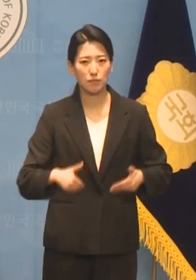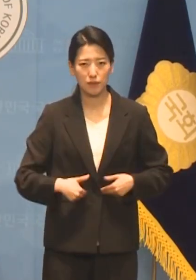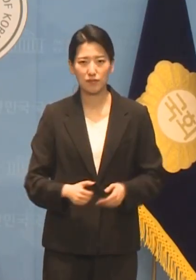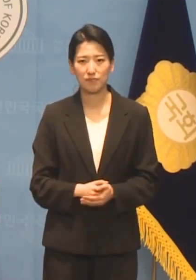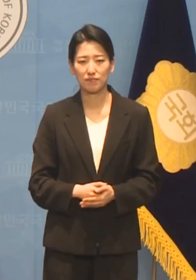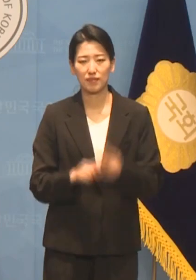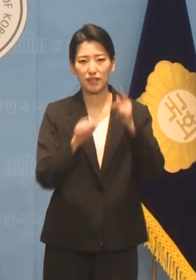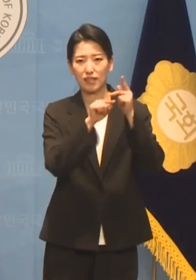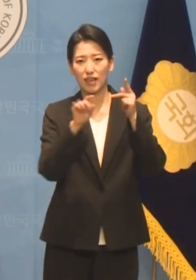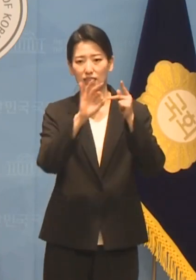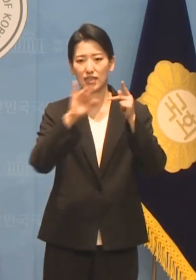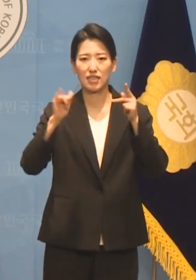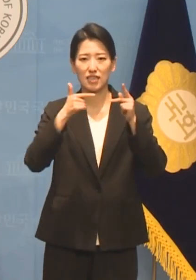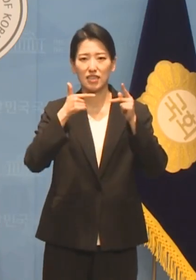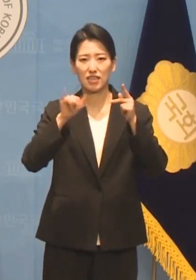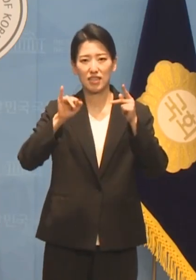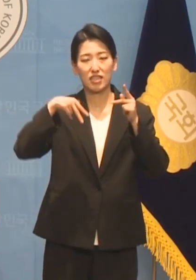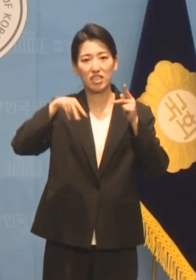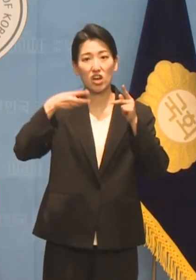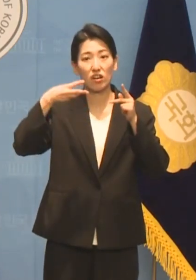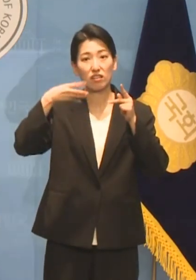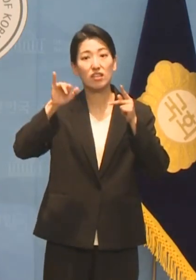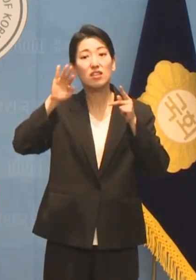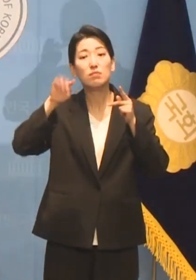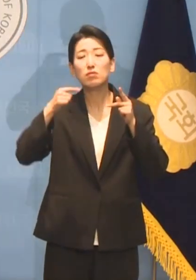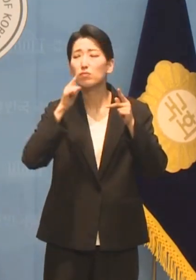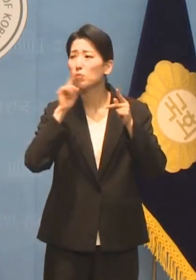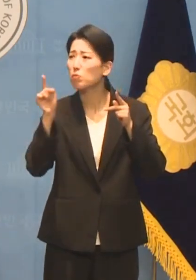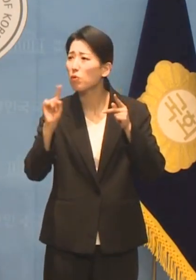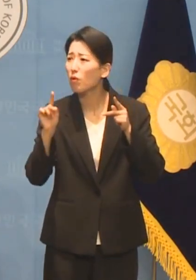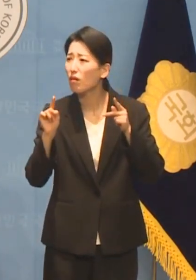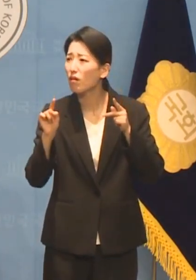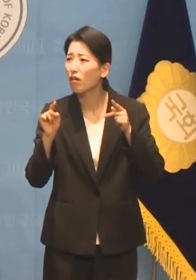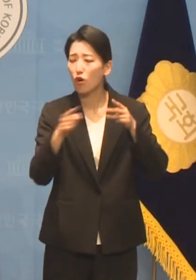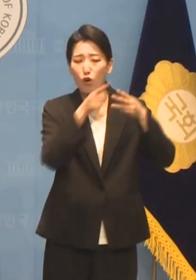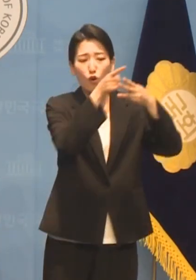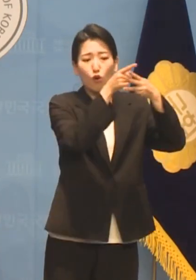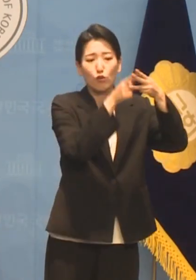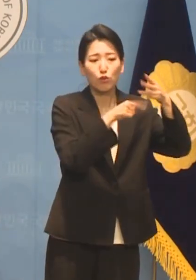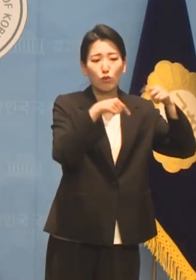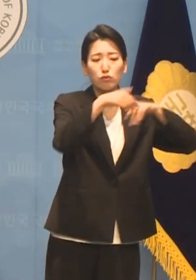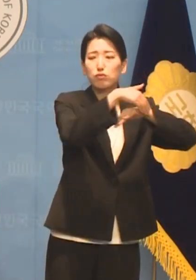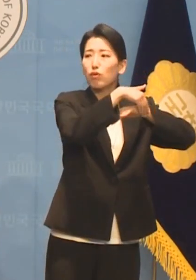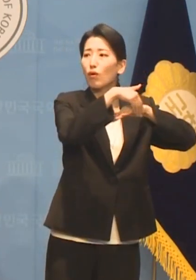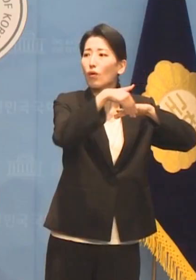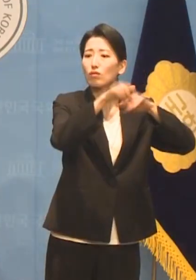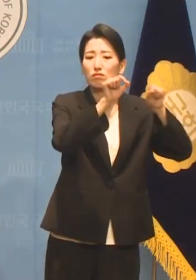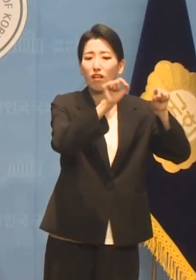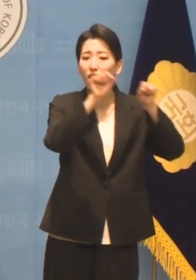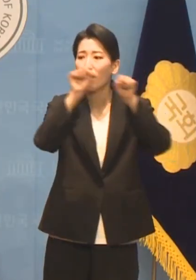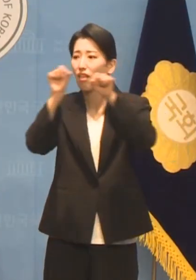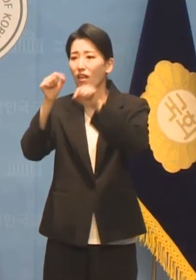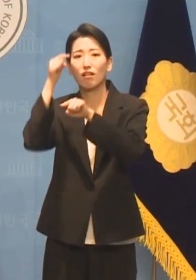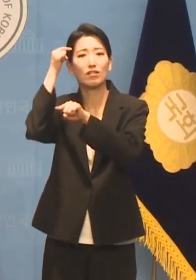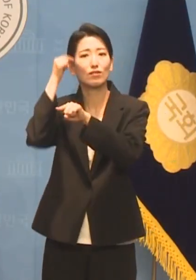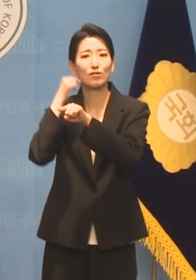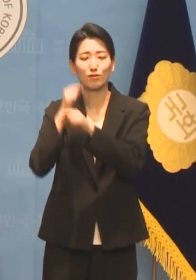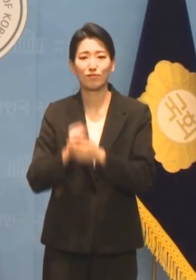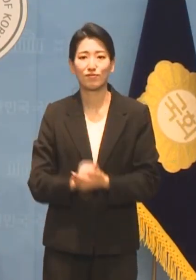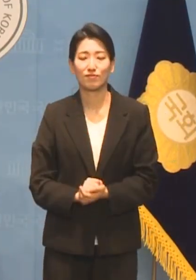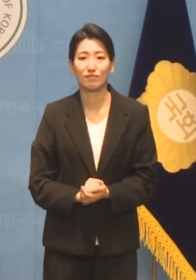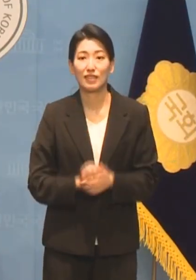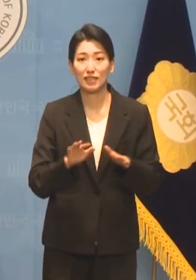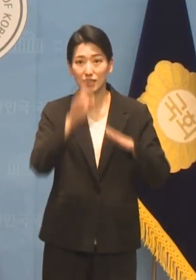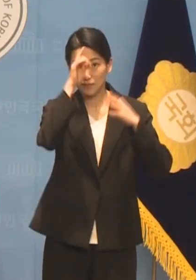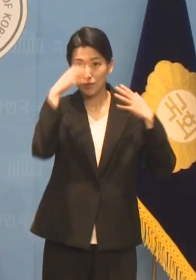이니셔티브, KAI, 이름만 바꿨지 윤석열 정부 정책의 재탕입니다. 현 정부의